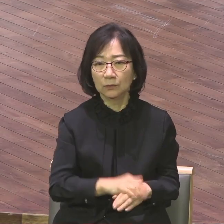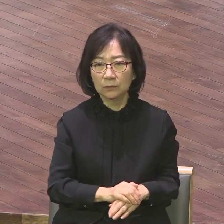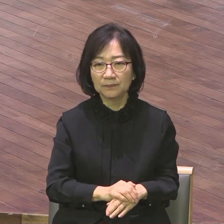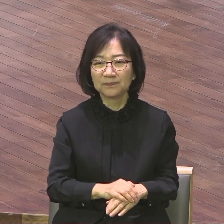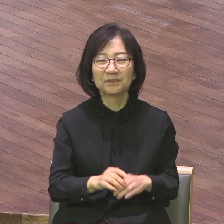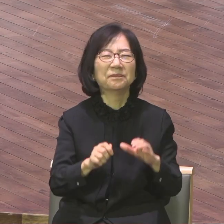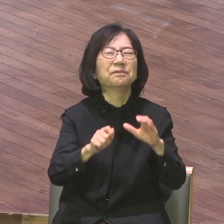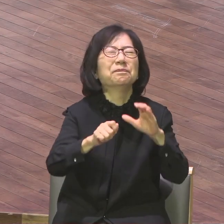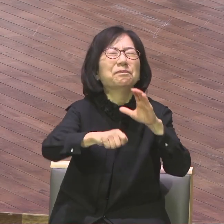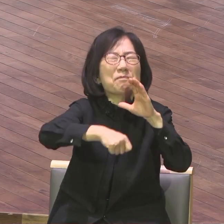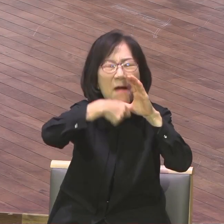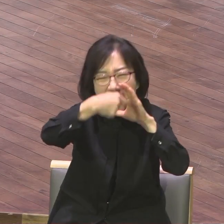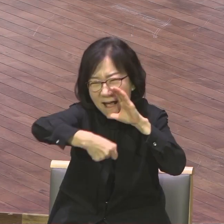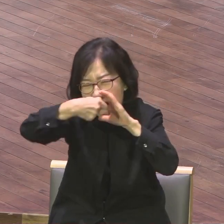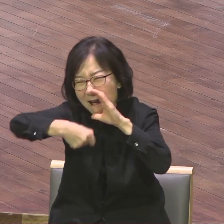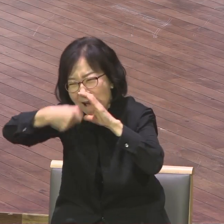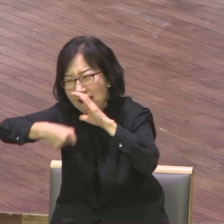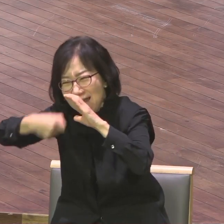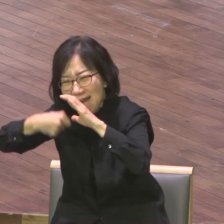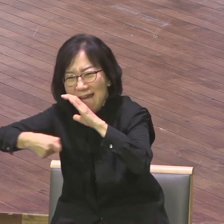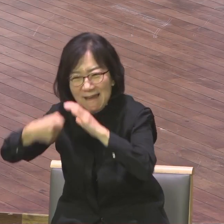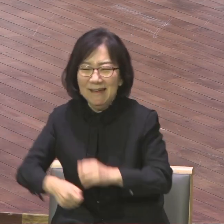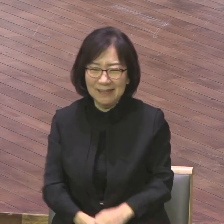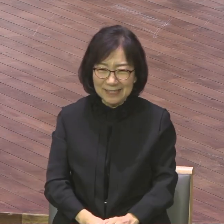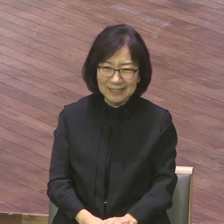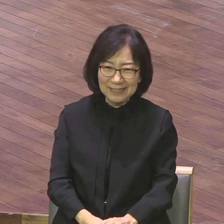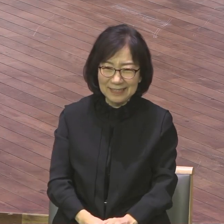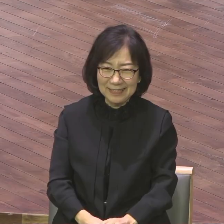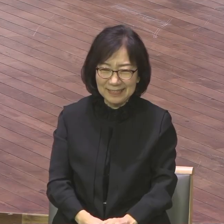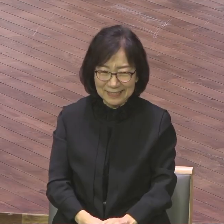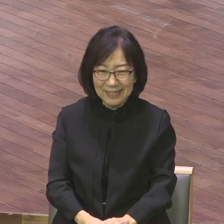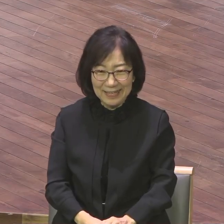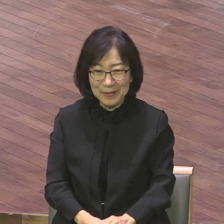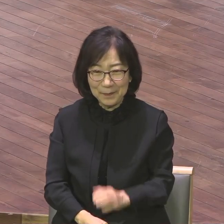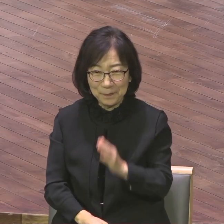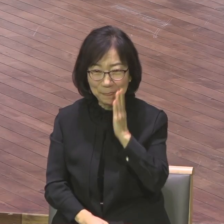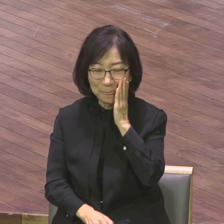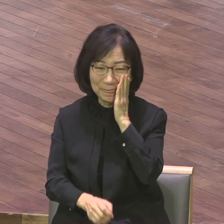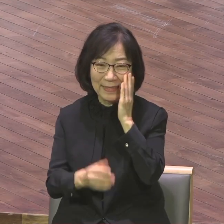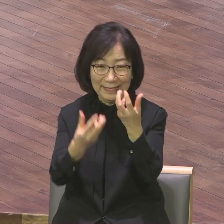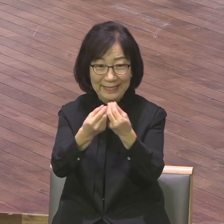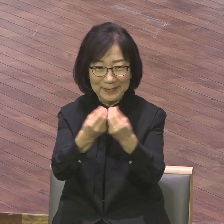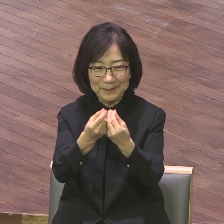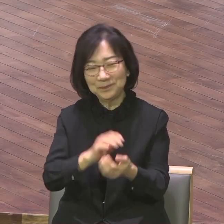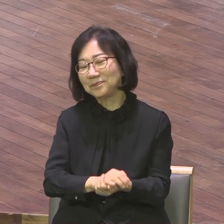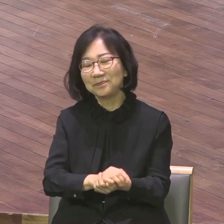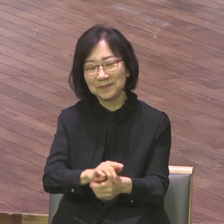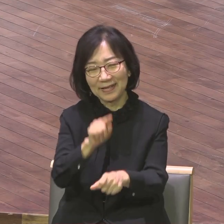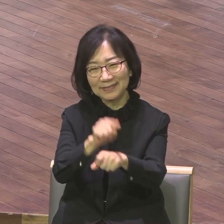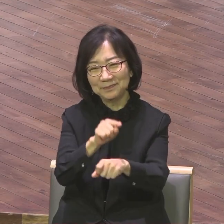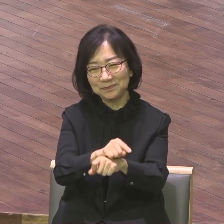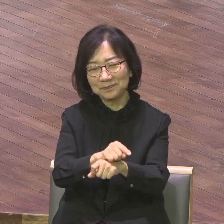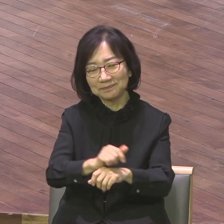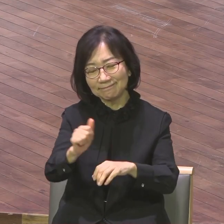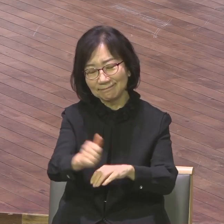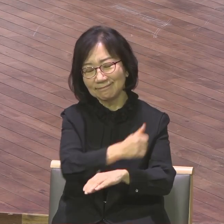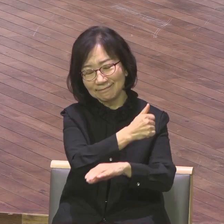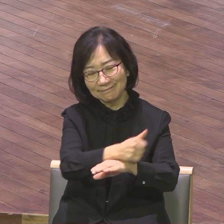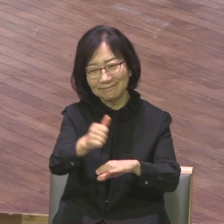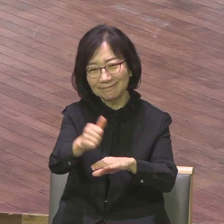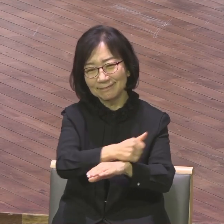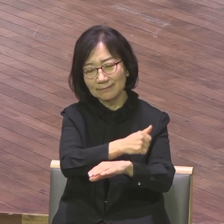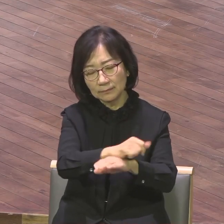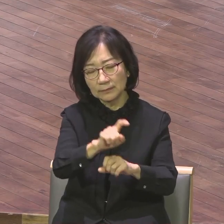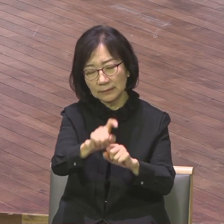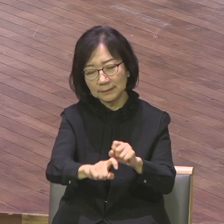말할 수밖에 없어요. 직장을 10년 20년 다니면서도 전혀 다른 사람에게 한 번도 복음을 증거하지